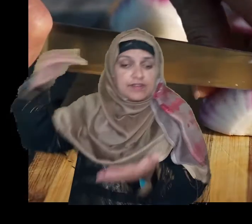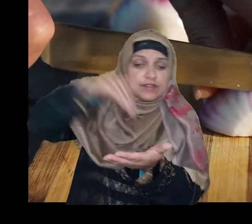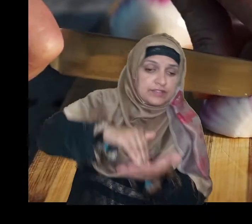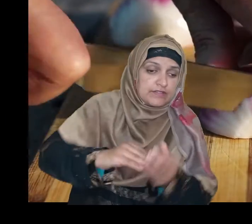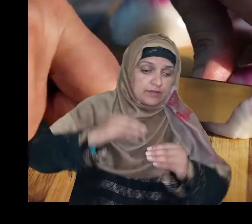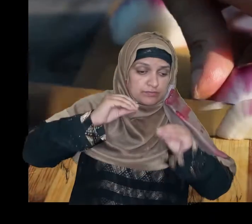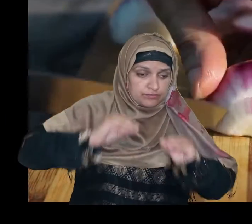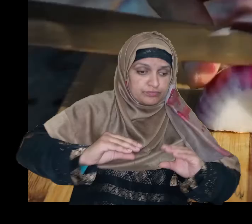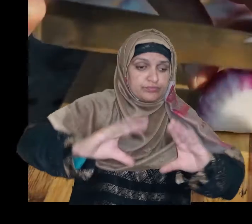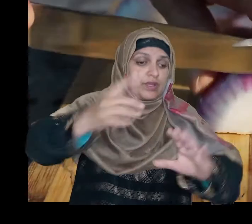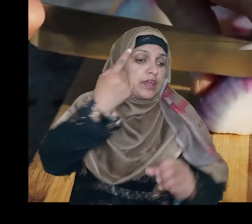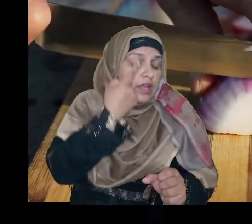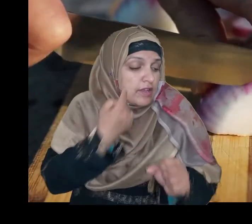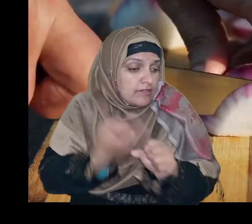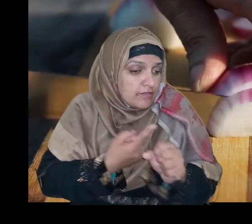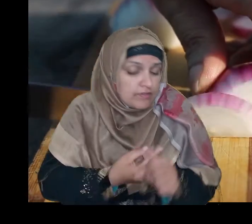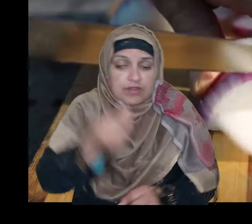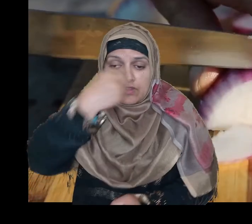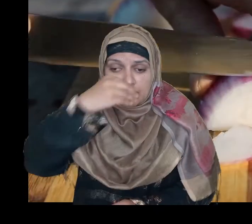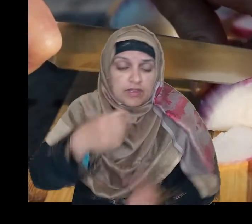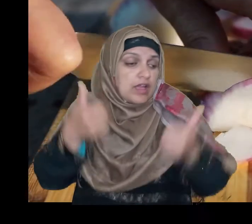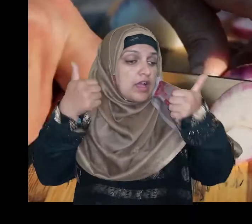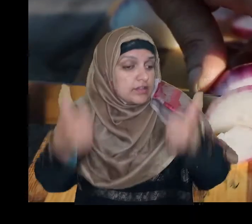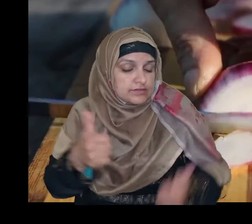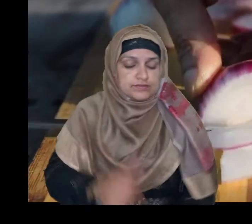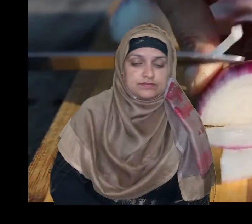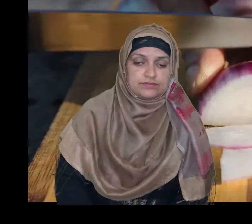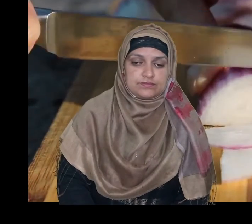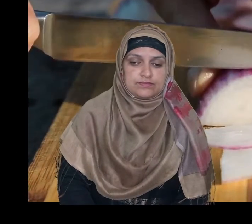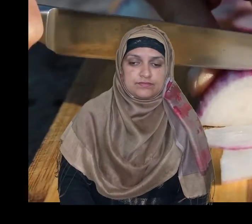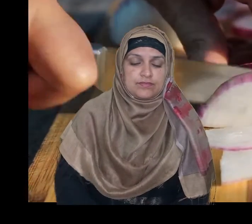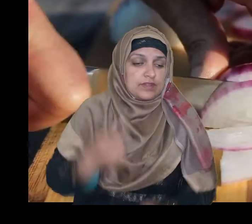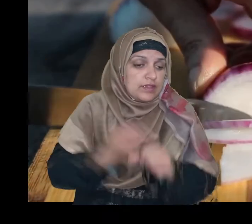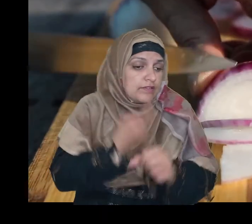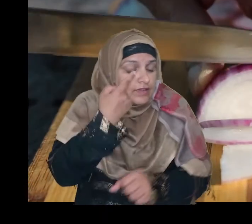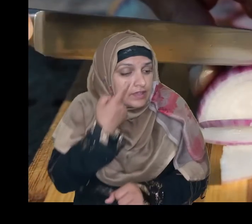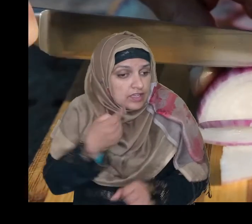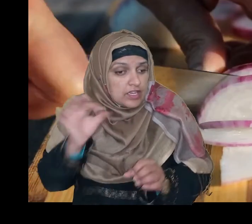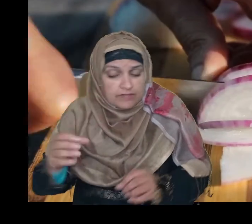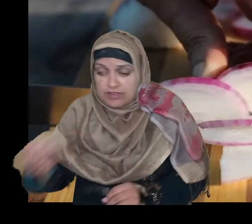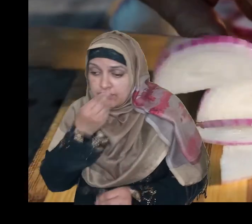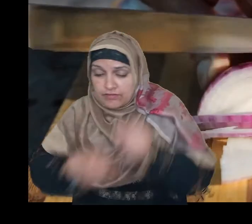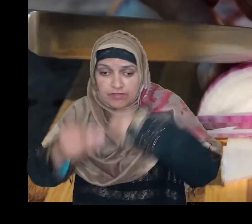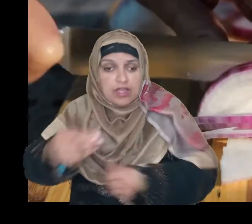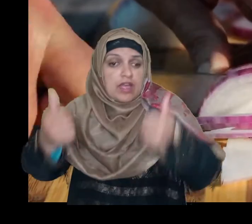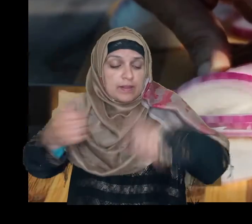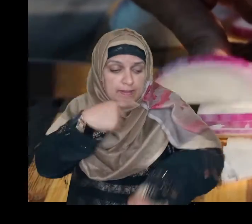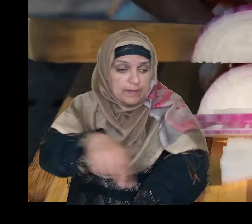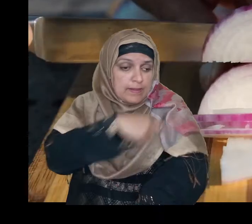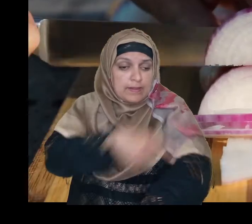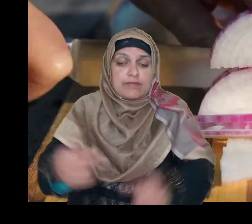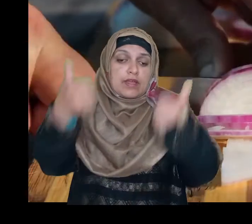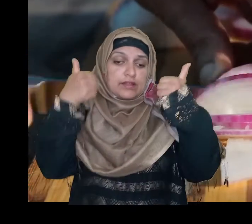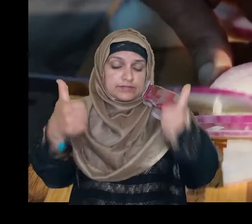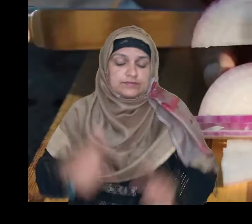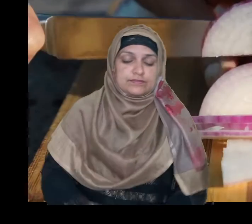से भरपूर सब्ज़ी प्याज का इस्तेमाल बतौर सलाद बढ़ा देना चाहिए। प्याज में आयरन, विटामिन सी, बी और एंटीऑक्सीडेंट अज्जा पाए